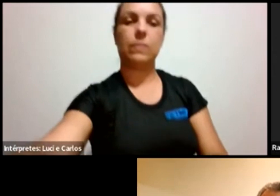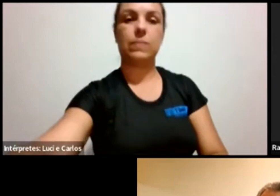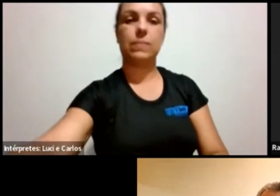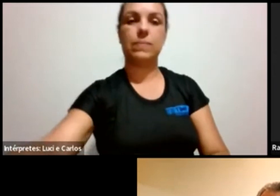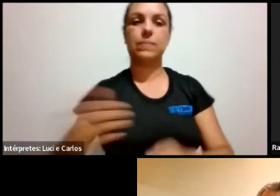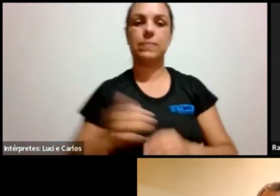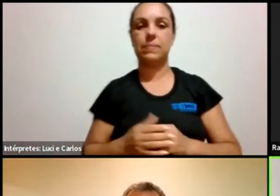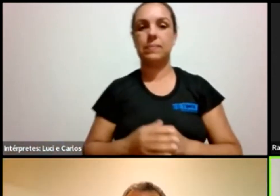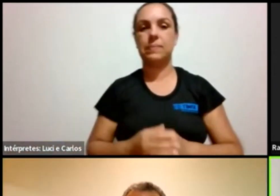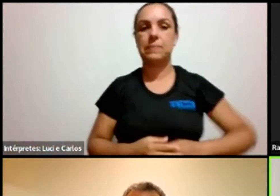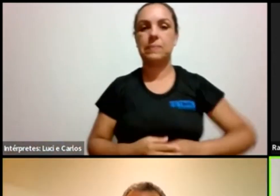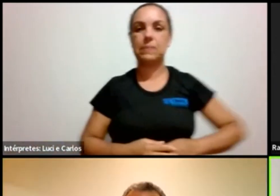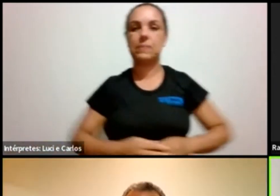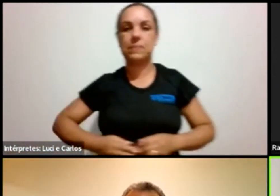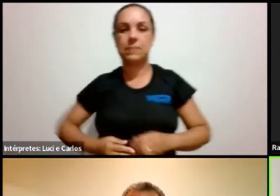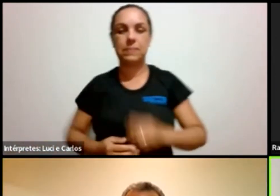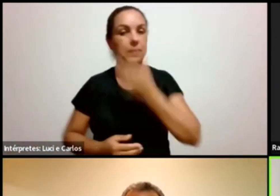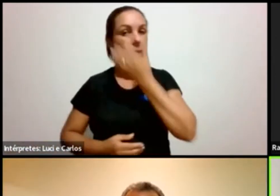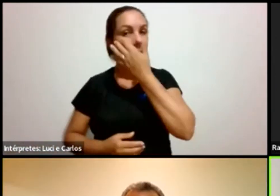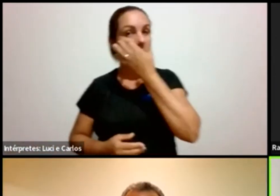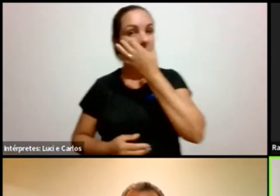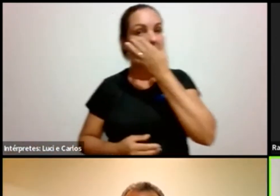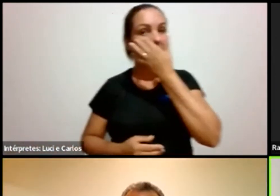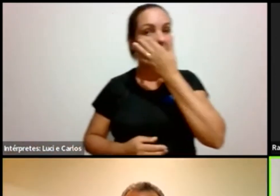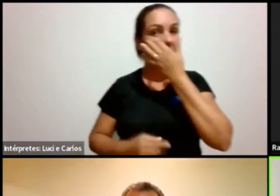Isso, não fechou. De novo.